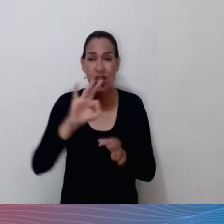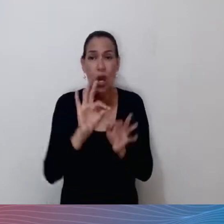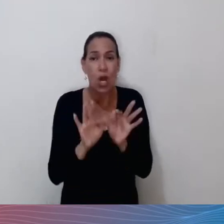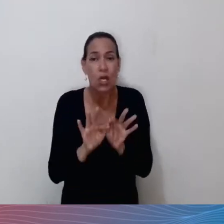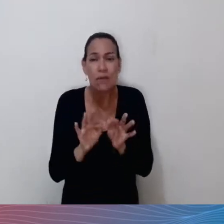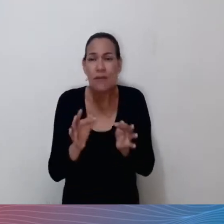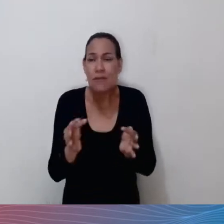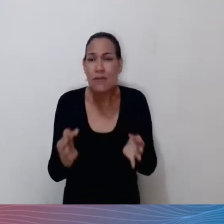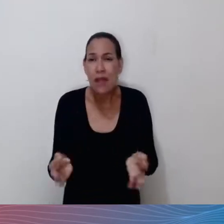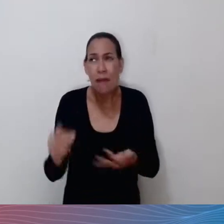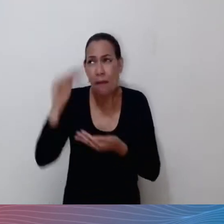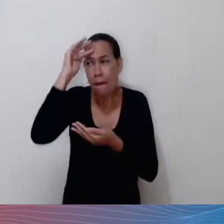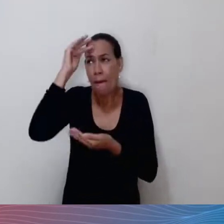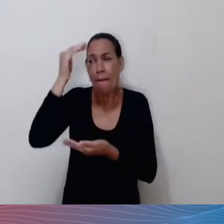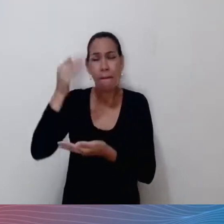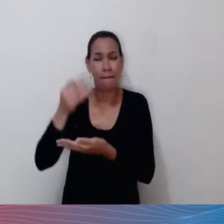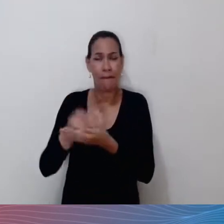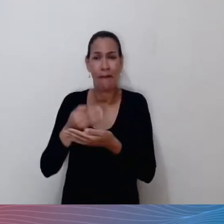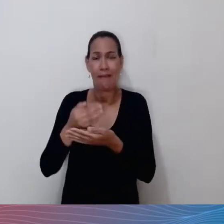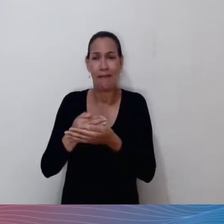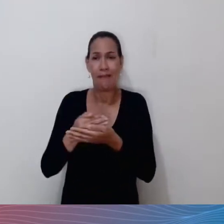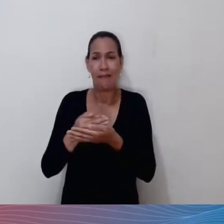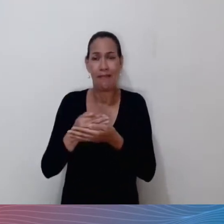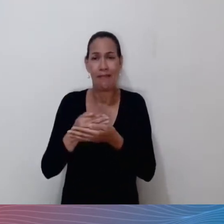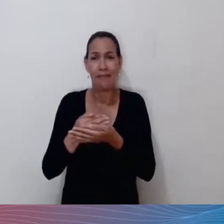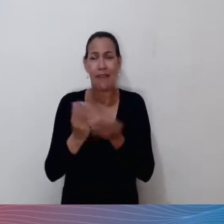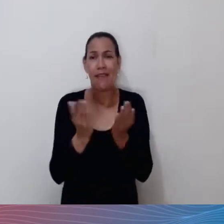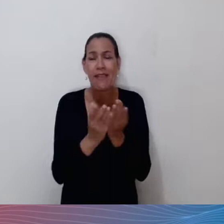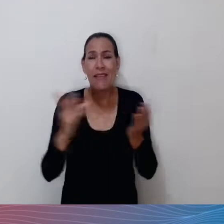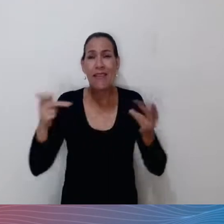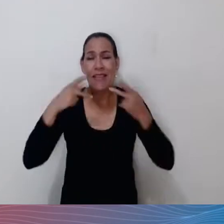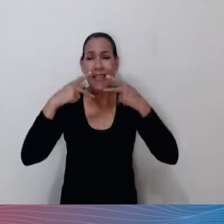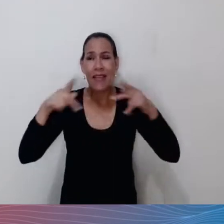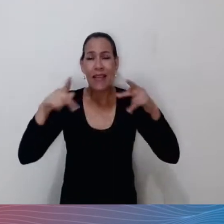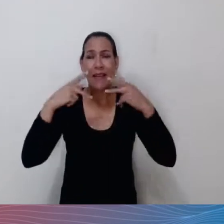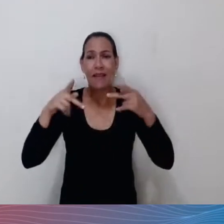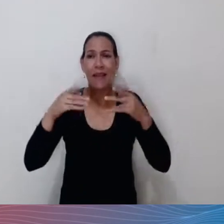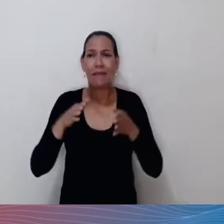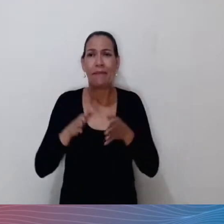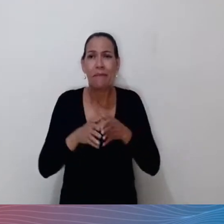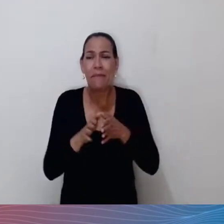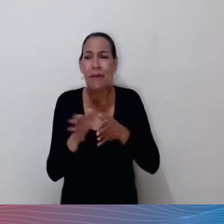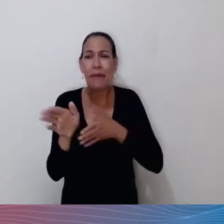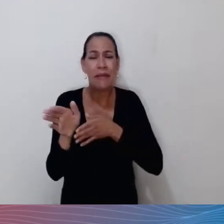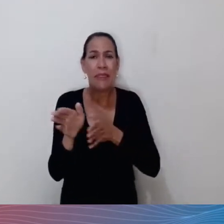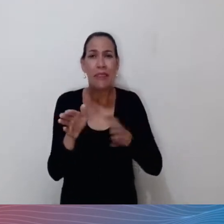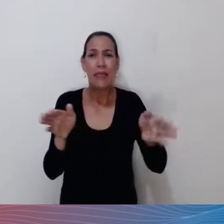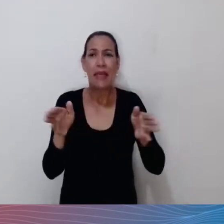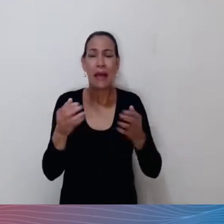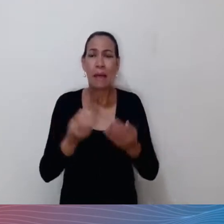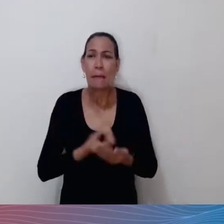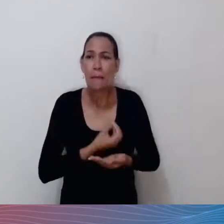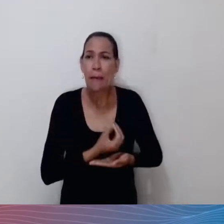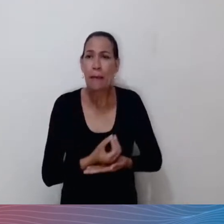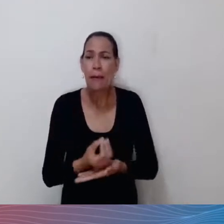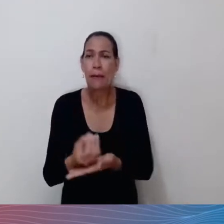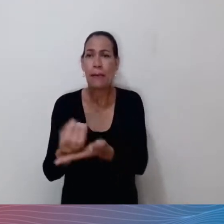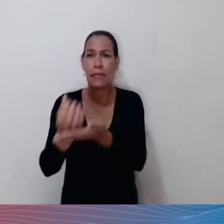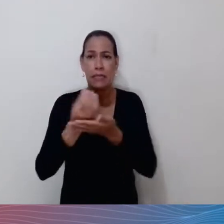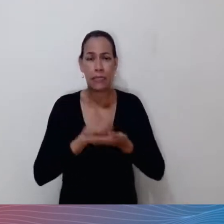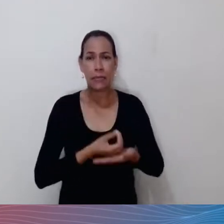praticar, vamos ser esses canais de vida para alcançar as pessoas. Se o Senhor não tivesse esses canais,